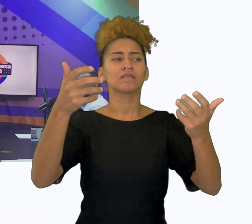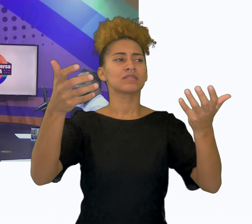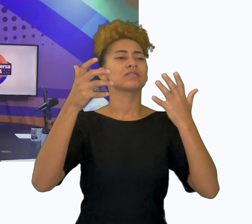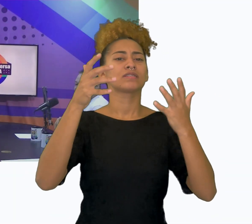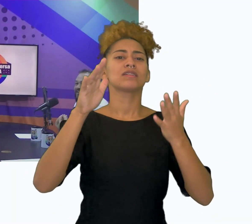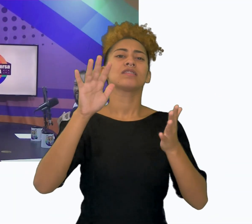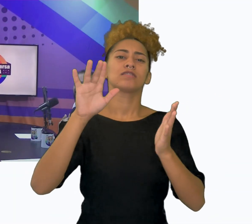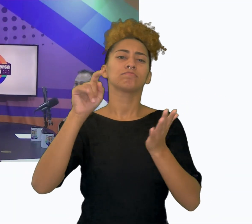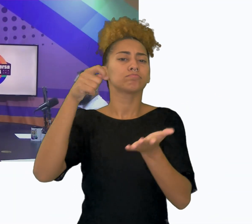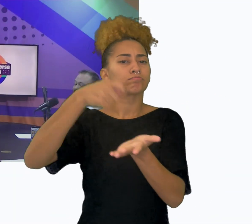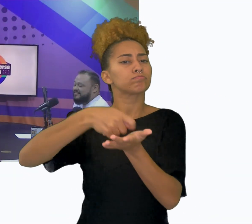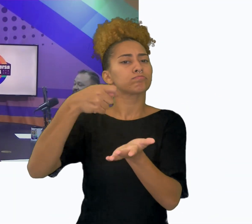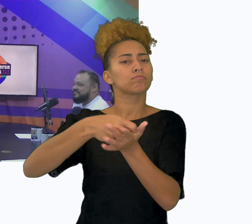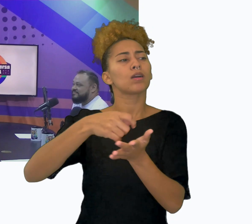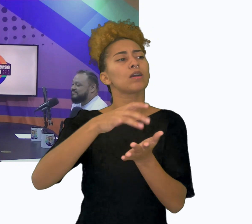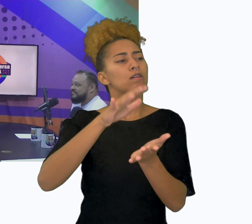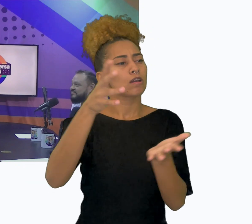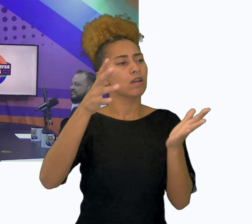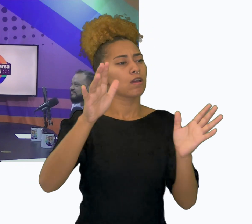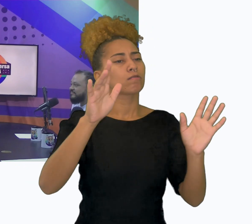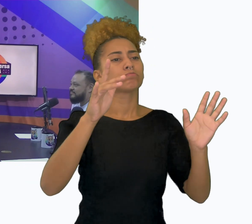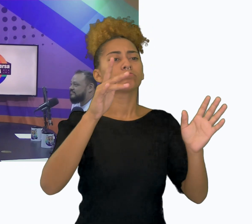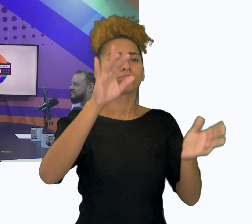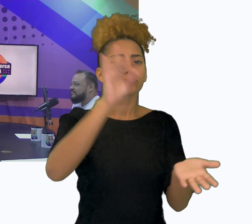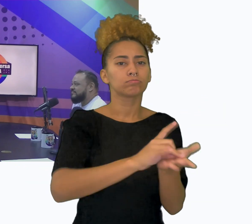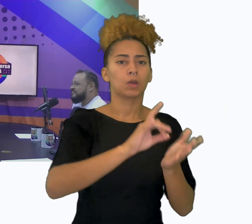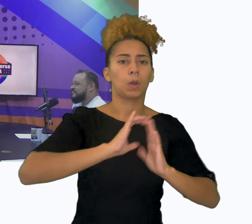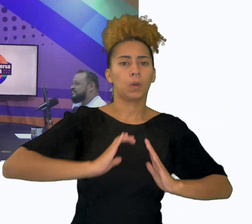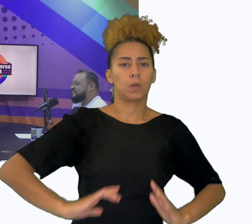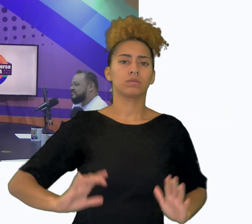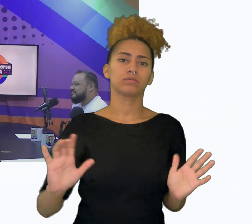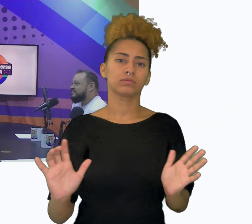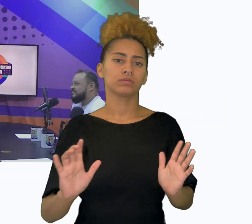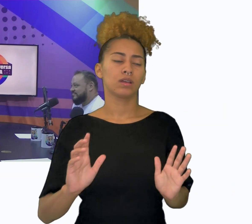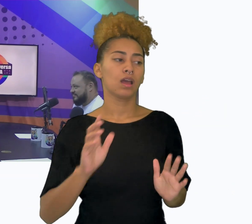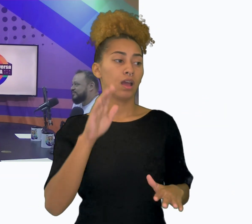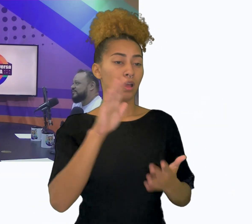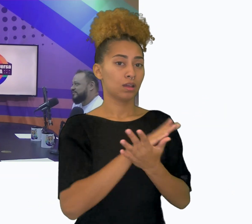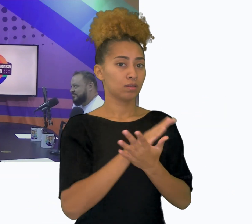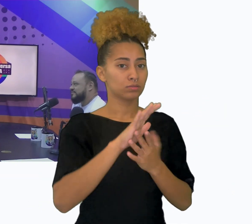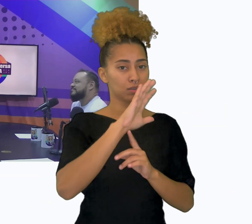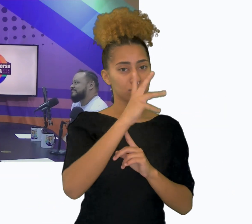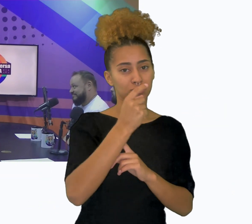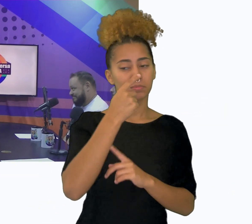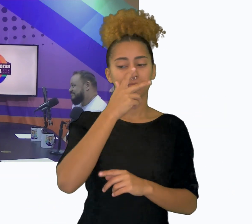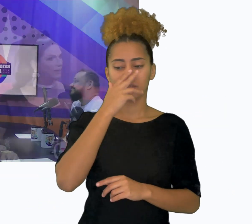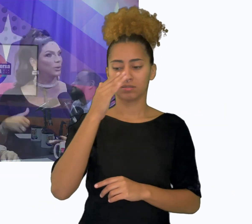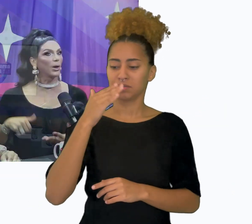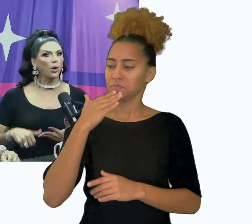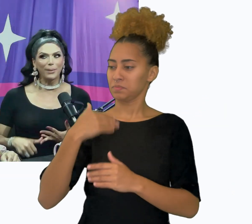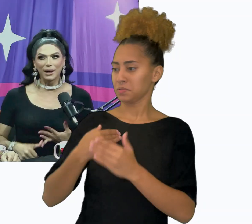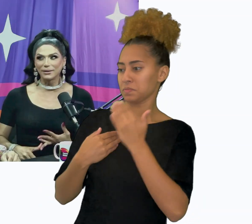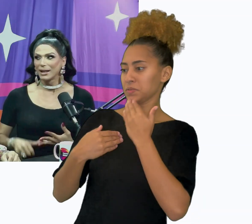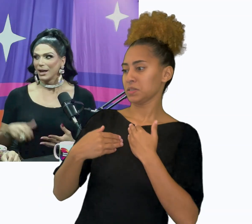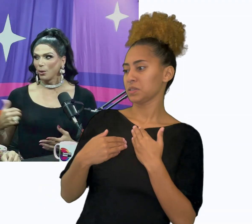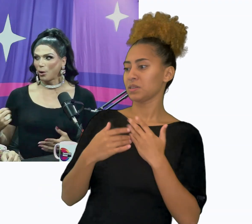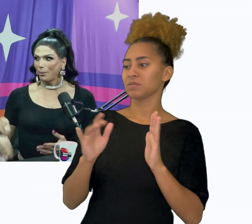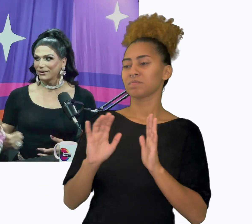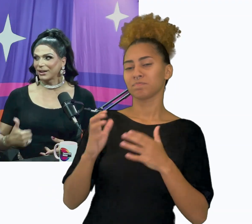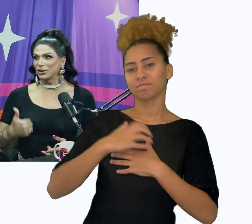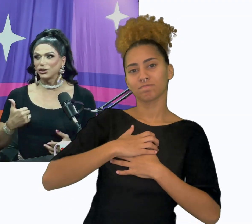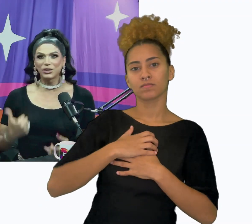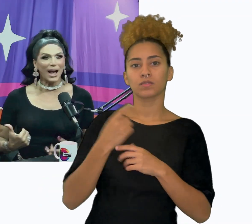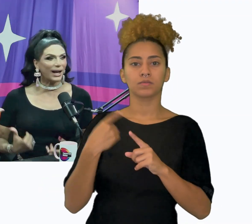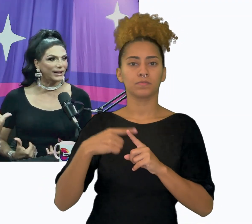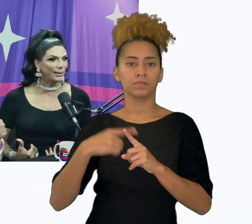disciplinado, né? Assim, muito disciplinado. E talvez para alguns artistas aquilo poderia chegar de uma outra forma, uma exigência, uma cobrança que